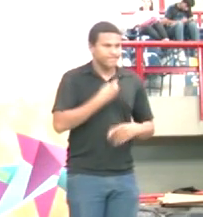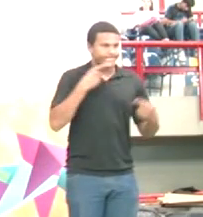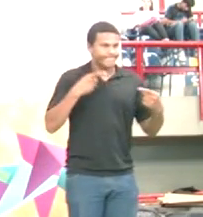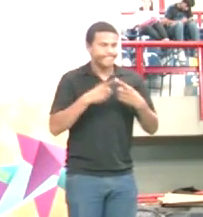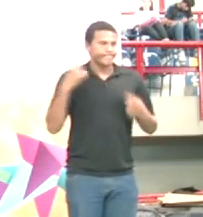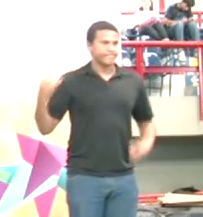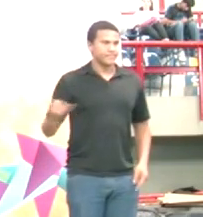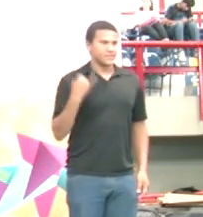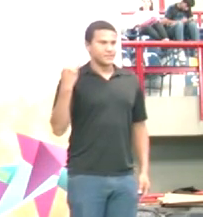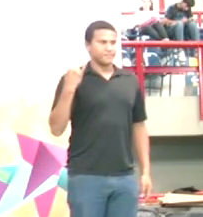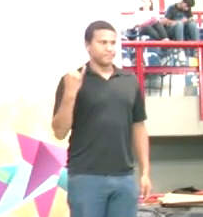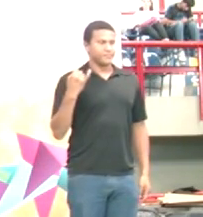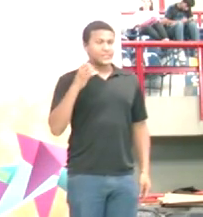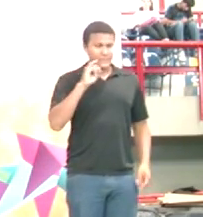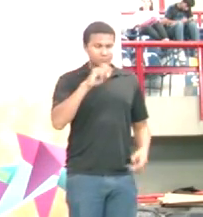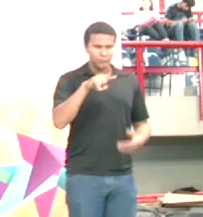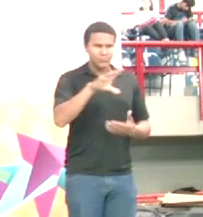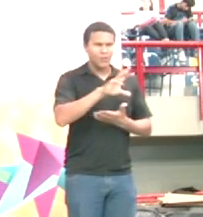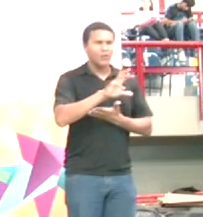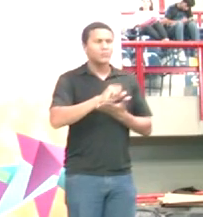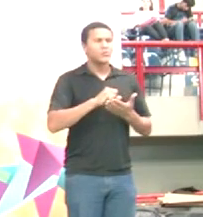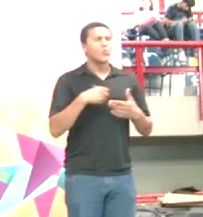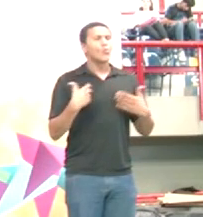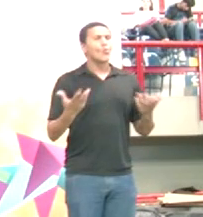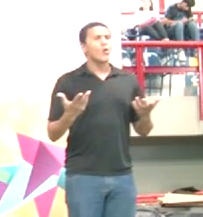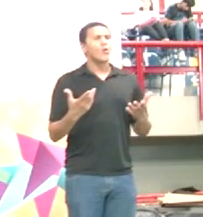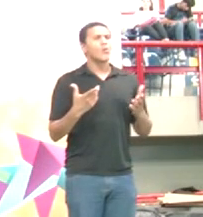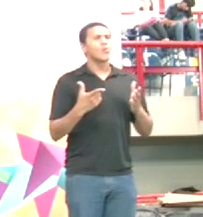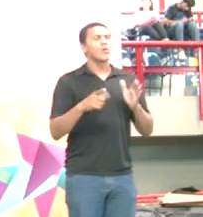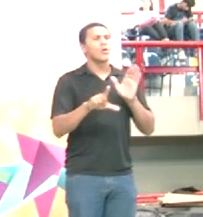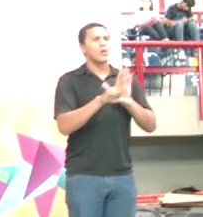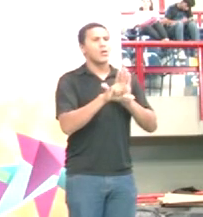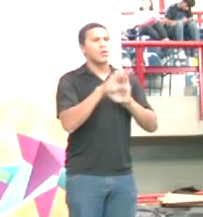anotar isso. Qual é o ano da Constituição?